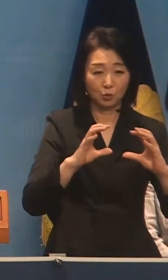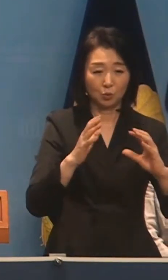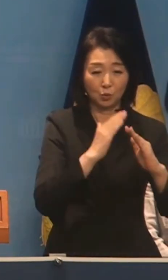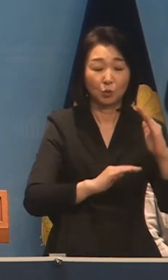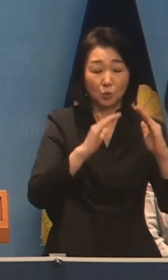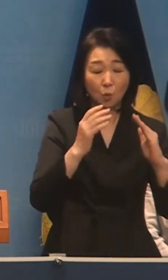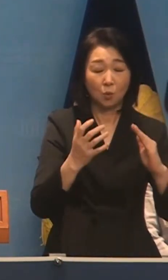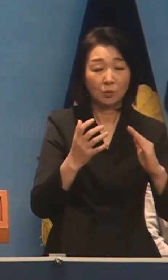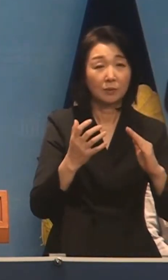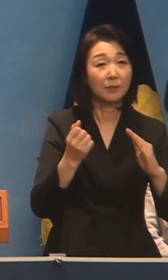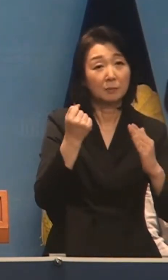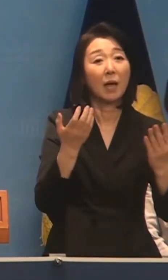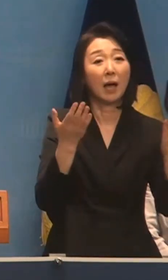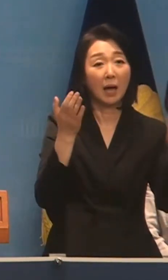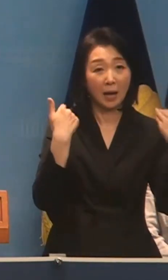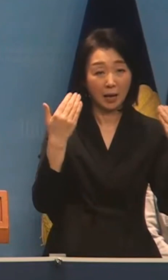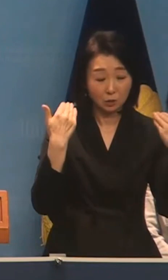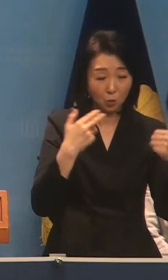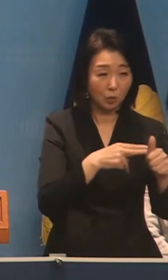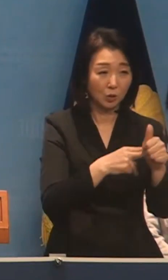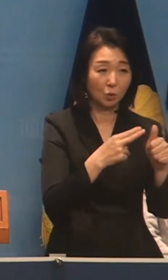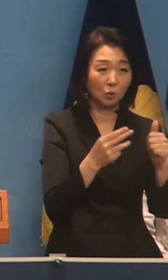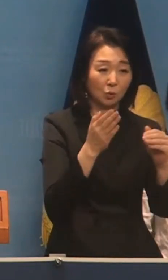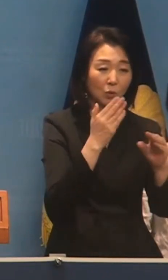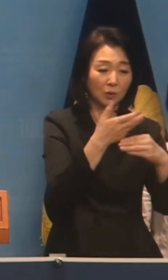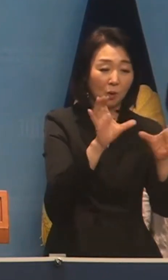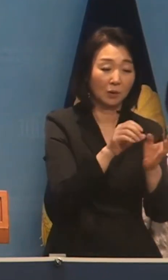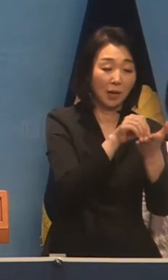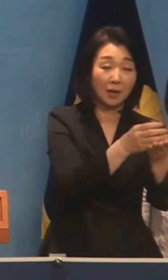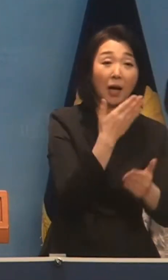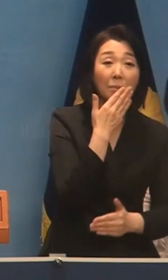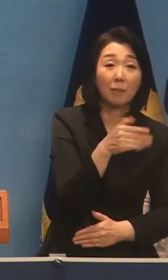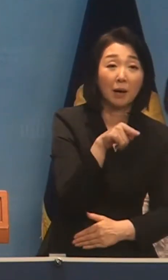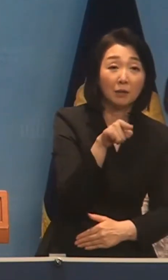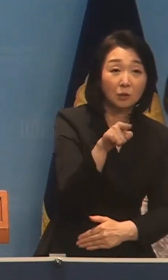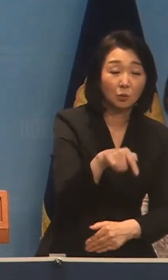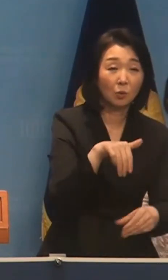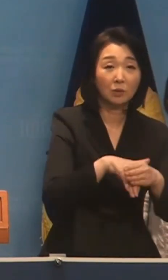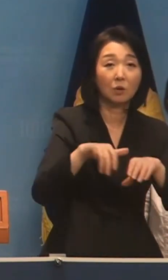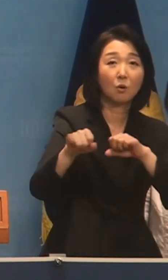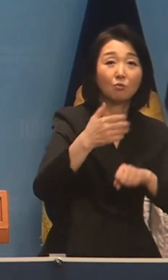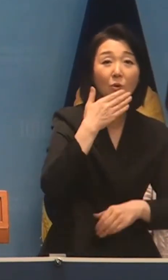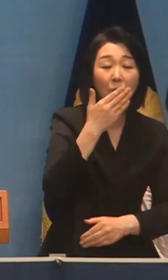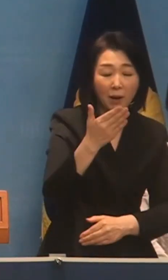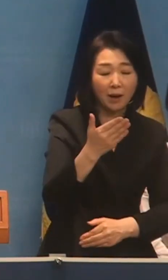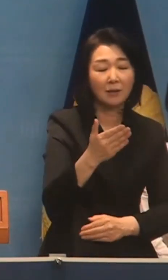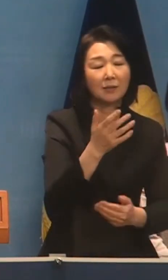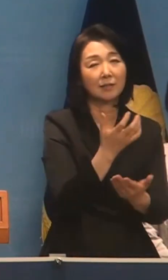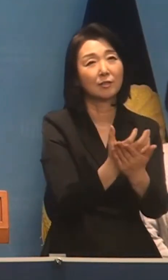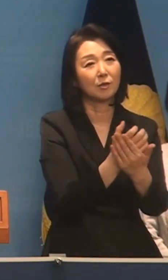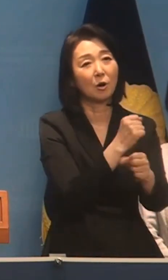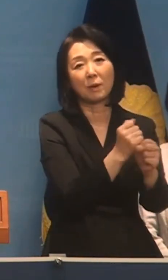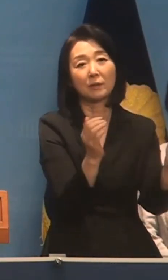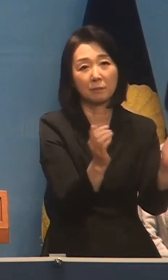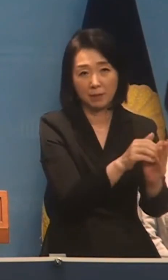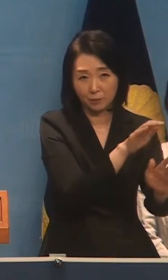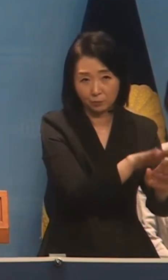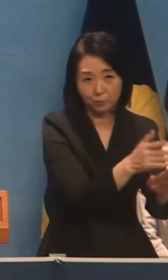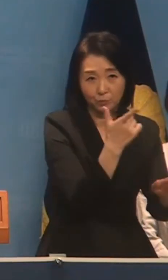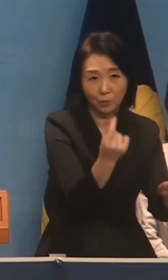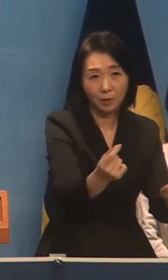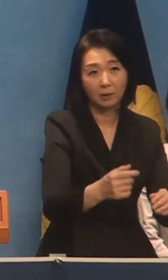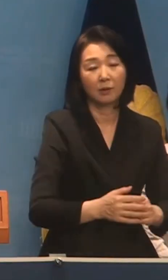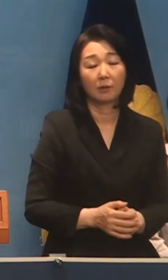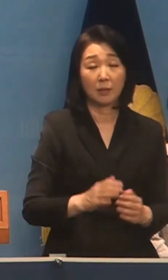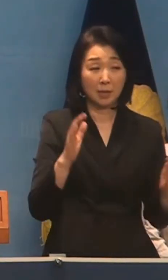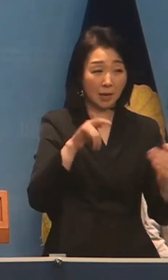사립학교 교원도 정당에 가입할 수 있게 됨에 따라서 이들도 선거운동을 할 수 있도록 근거를 마련한 것입니다.